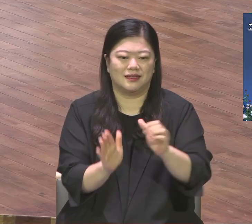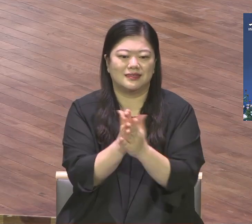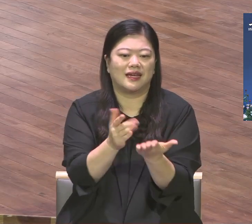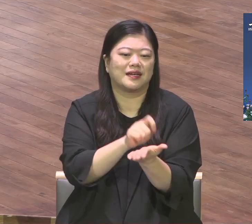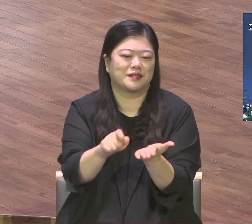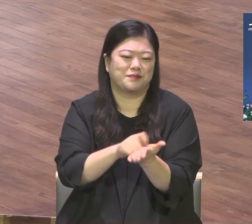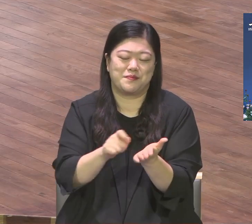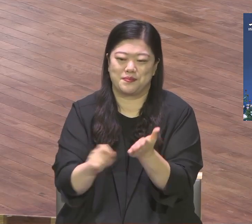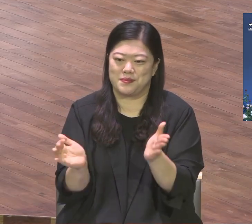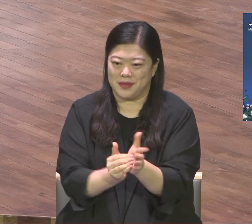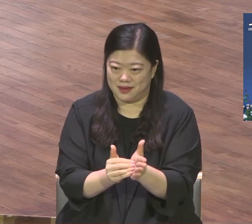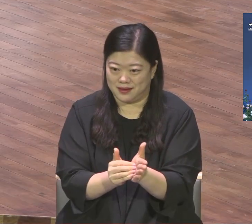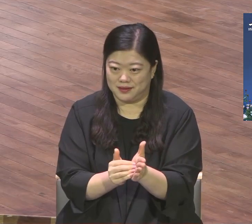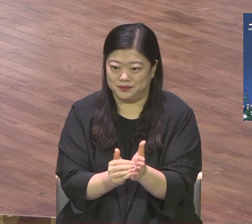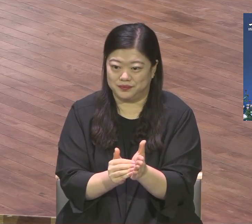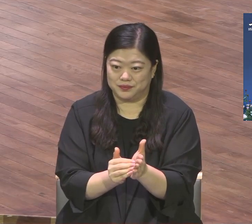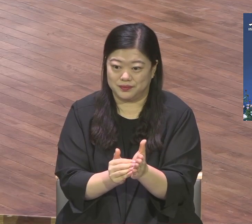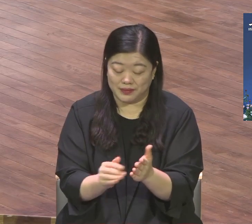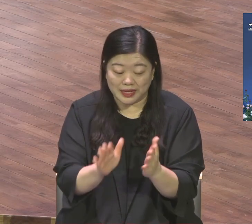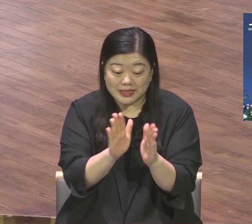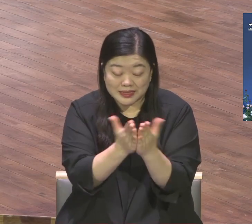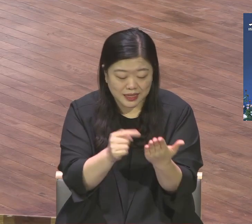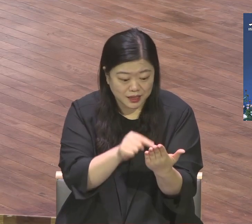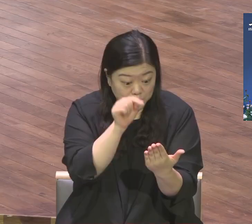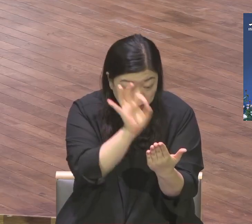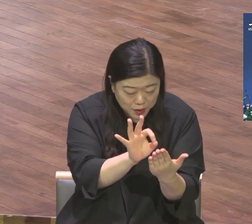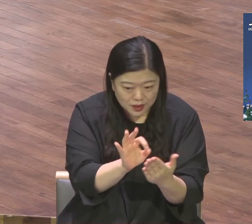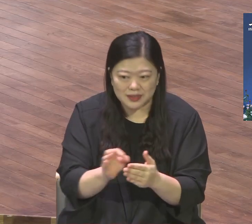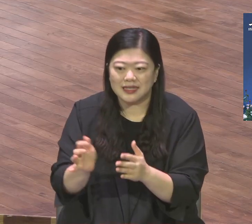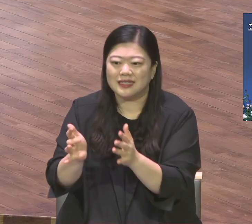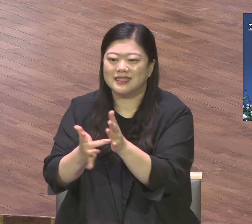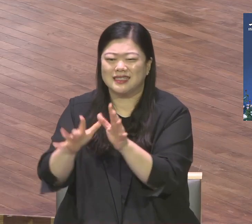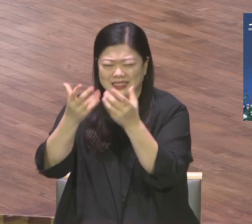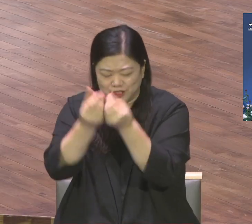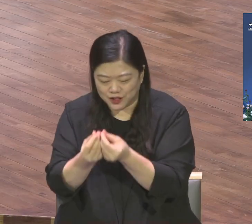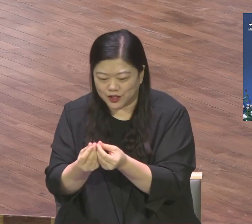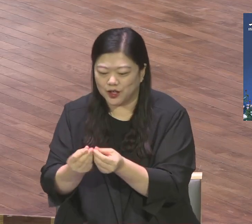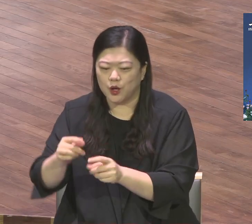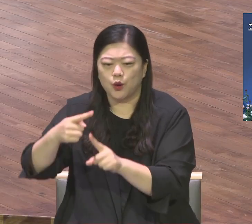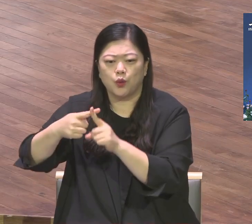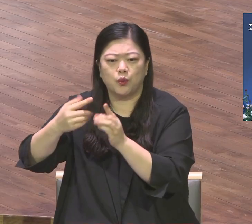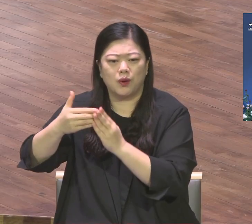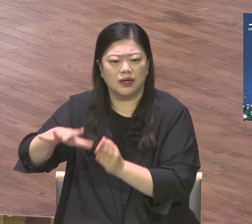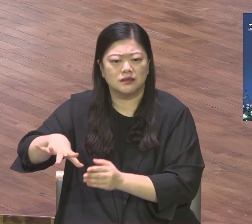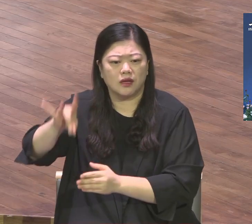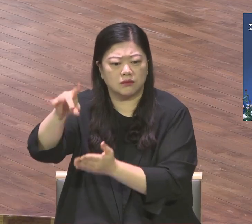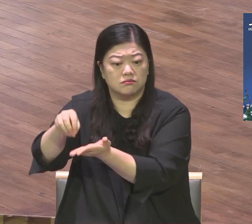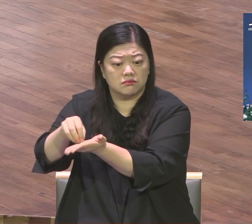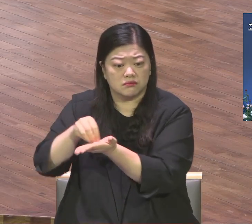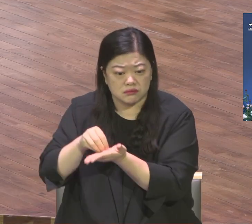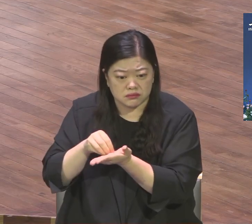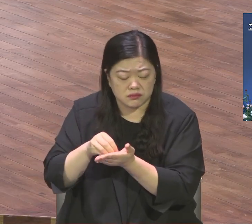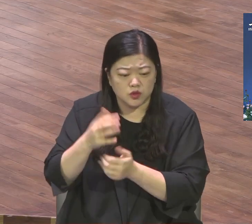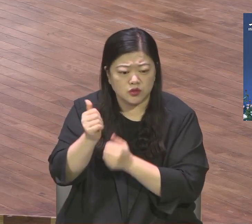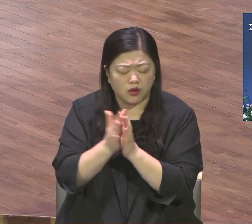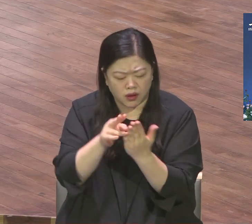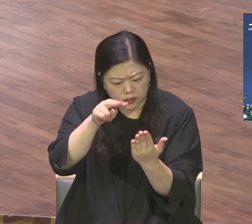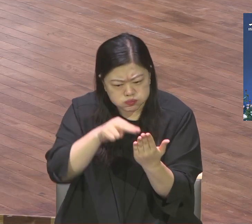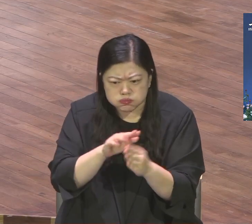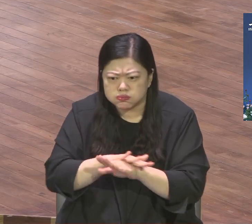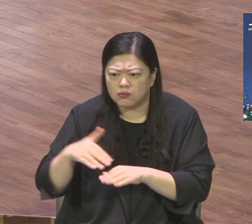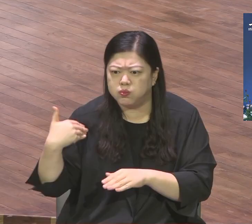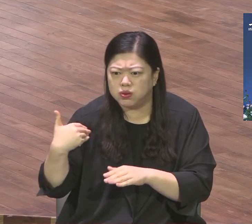시작하라고 권면하는, 권해주는 책이 요한복음입니다. 요한복음. 그래서 영적인 삶이